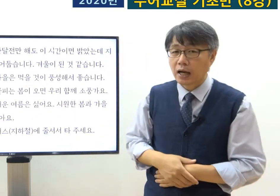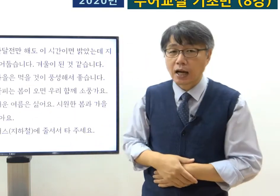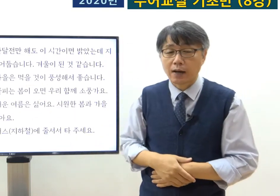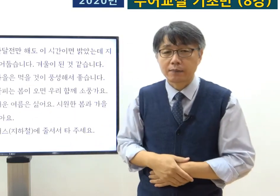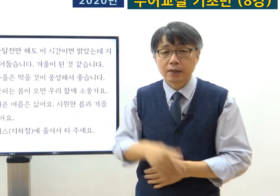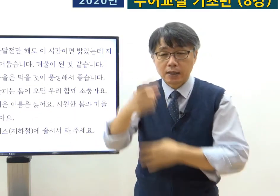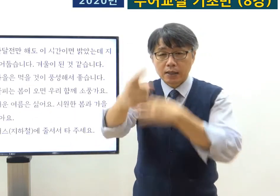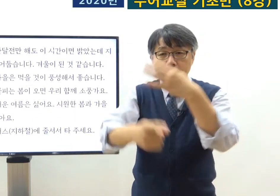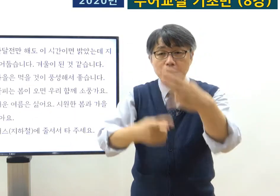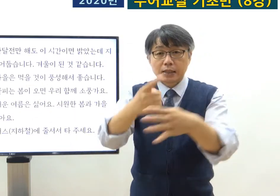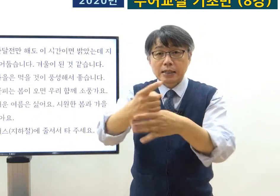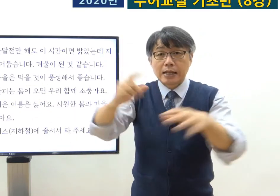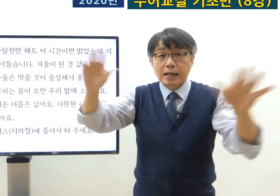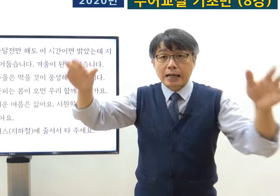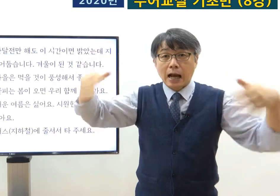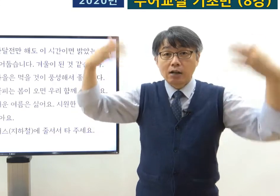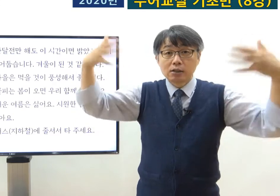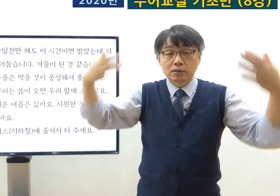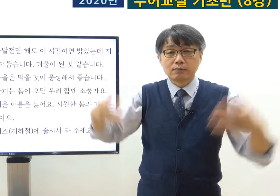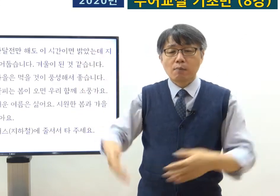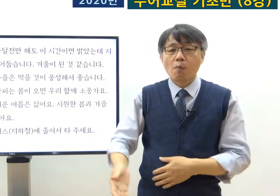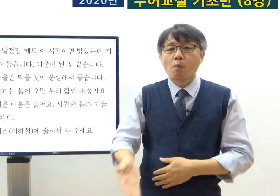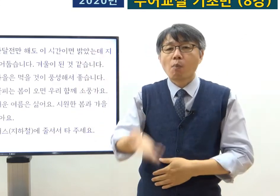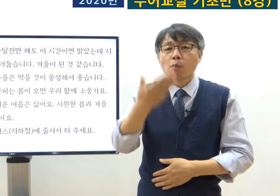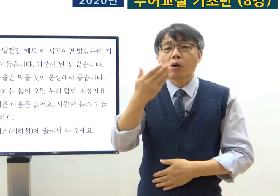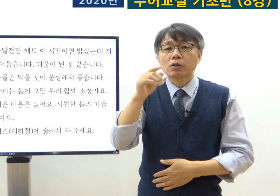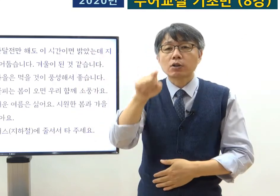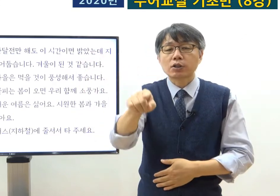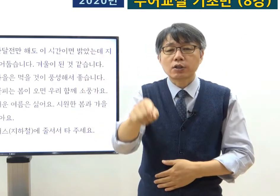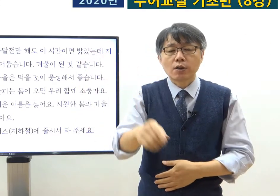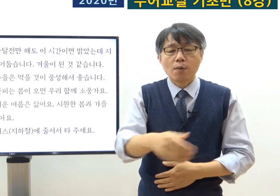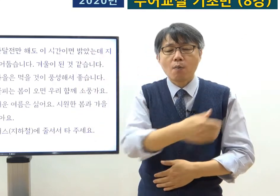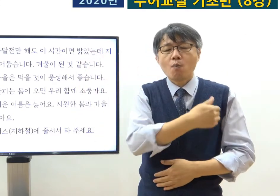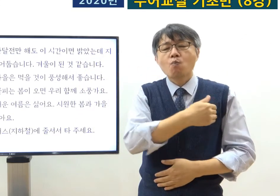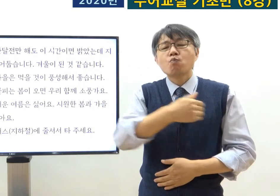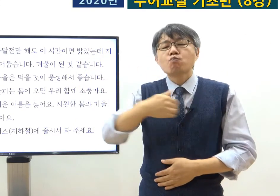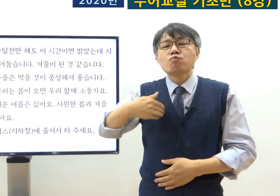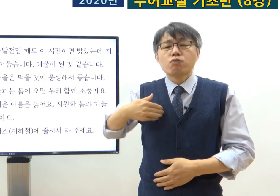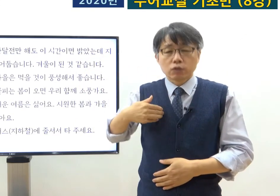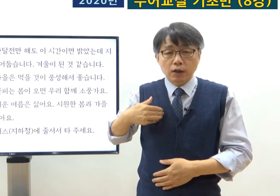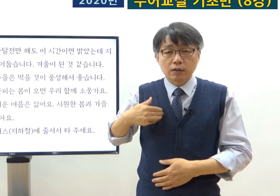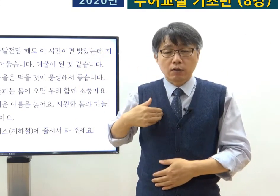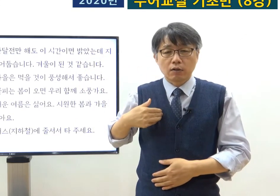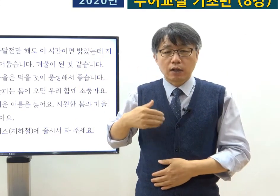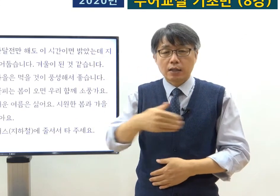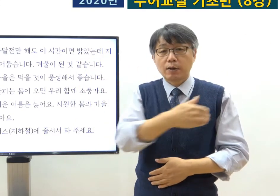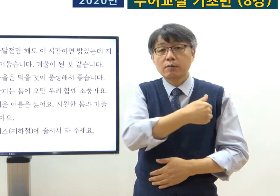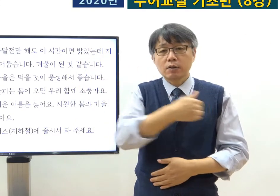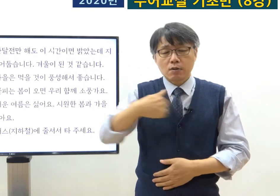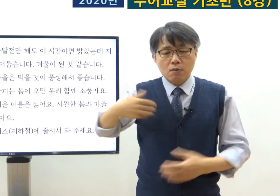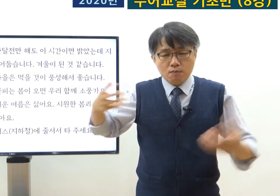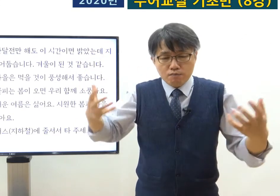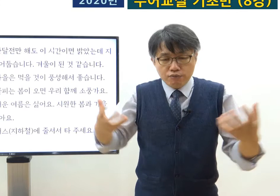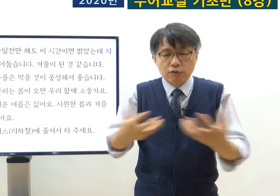좋습니다. 가을은 먹을 것이 풍성해서 아니면